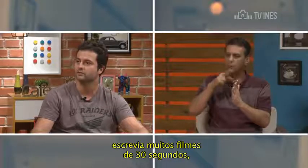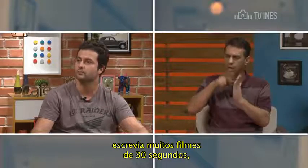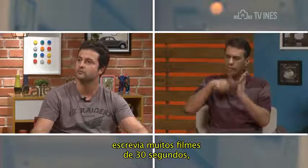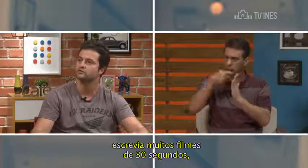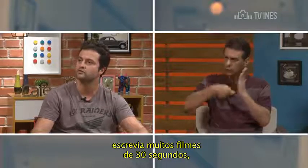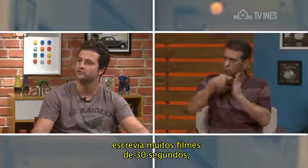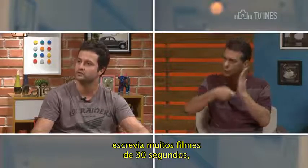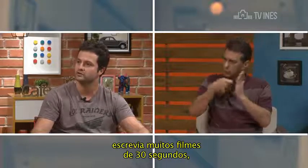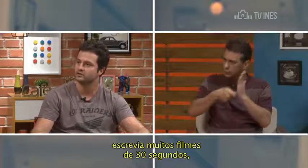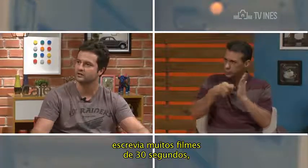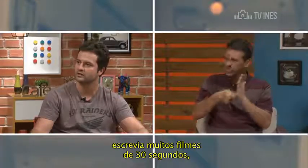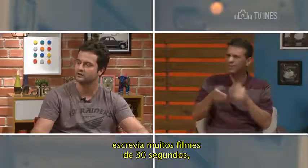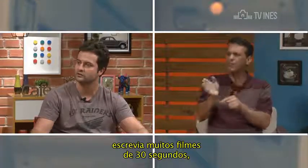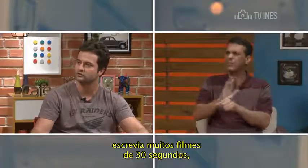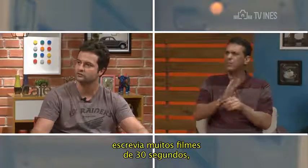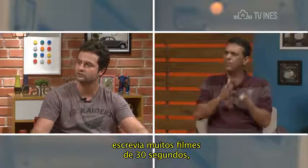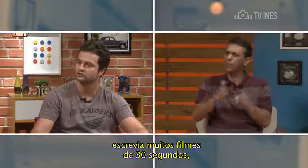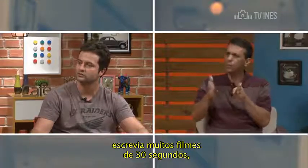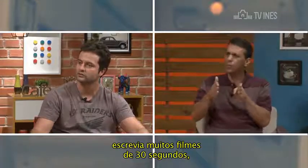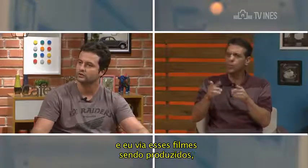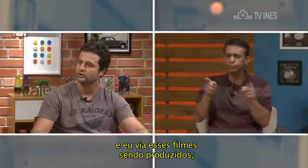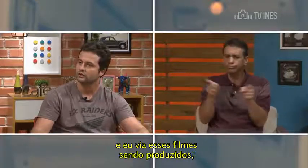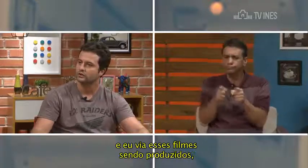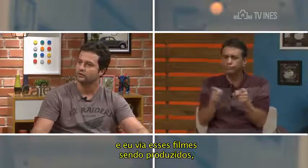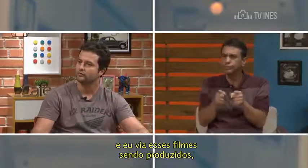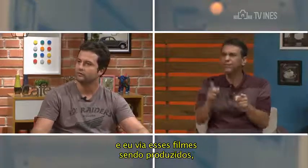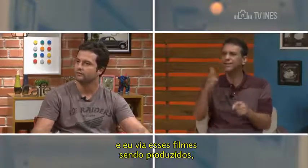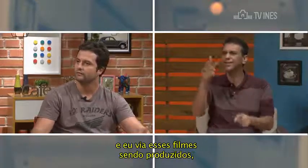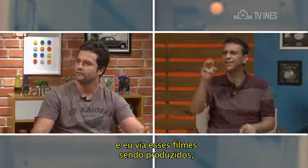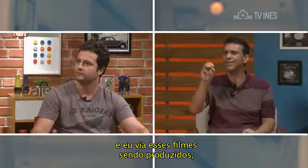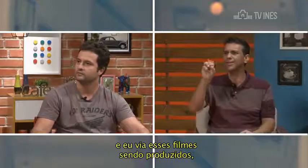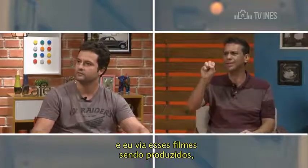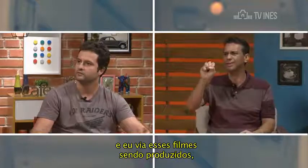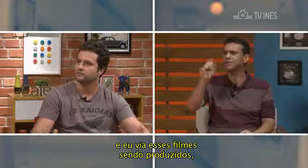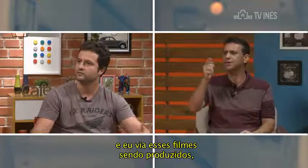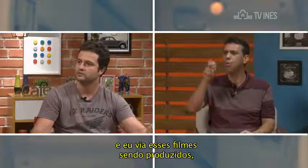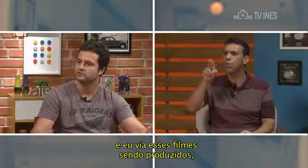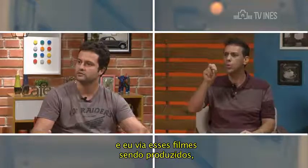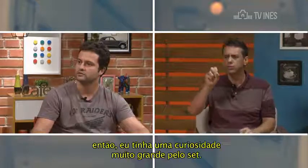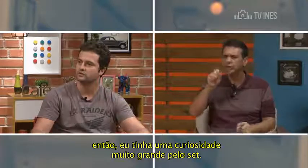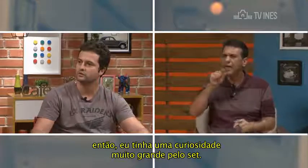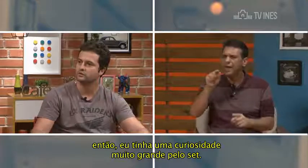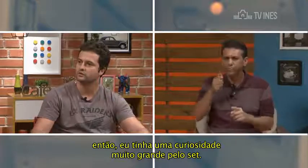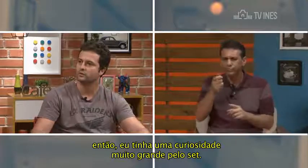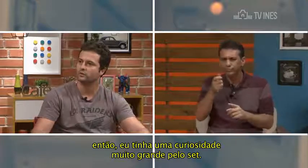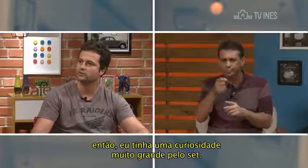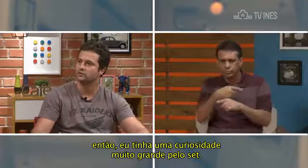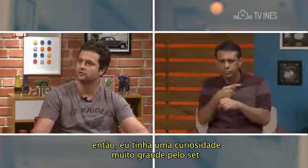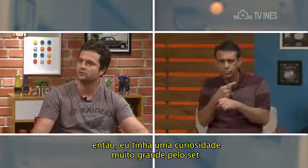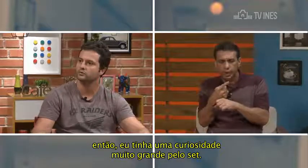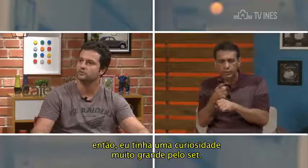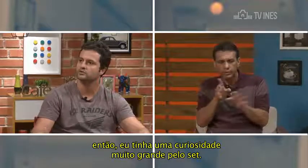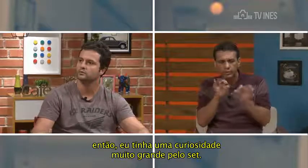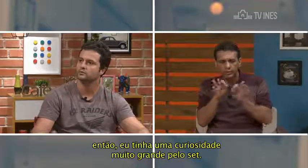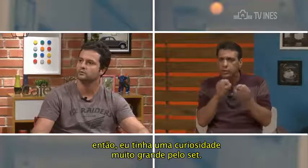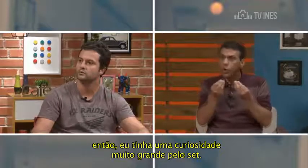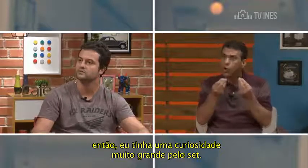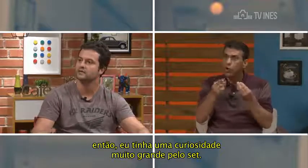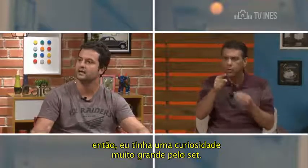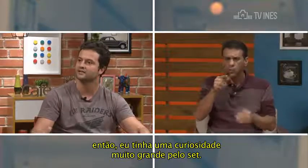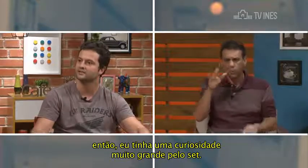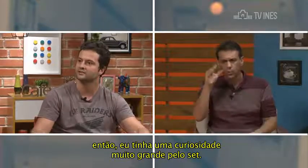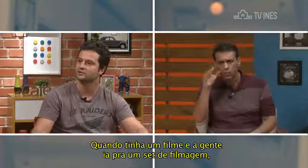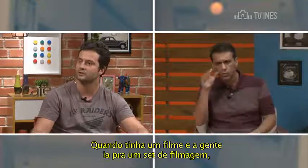eu escrevia muitos filmes de 30 segundos e eu via esses filmes sendo produzidos. Então eu tinha uma curiosidade muito grande